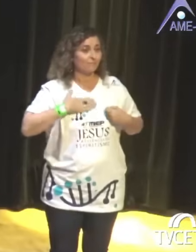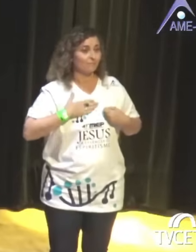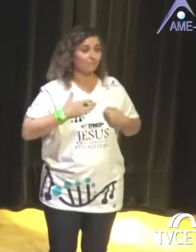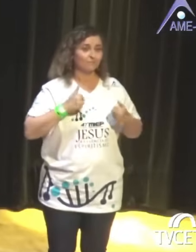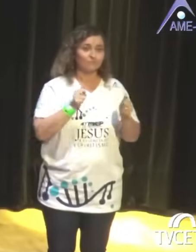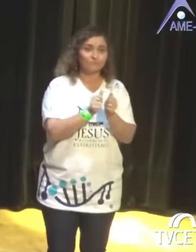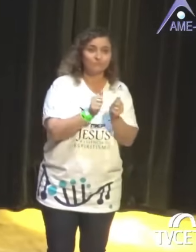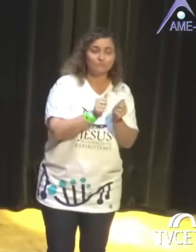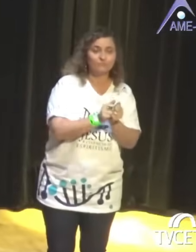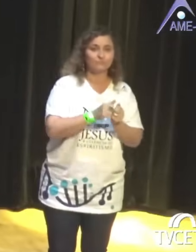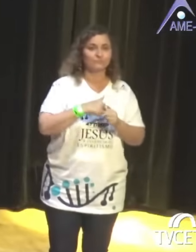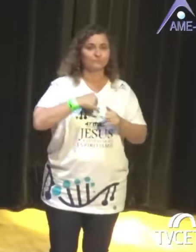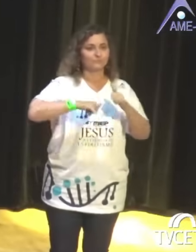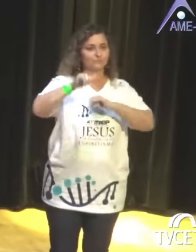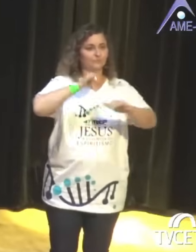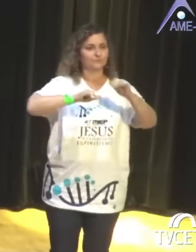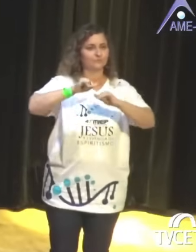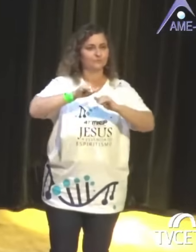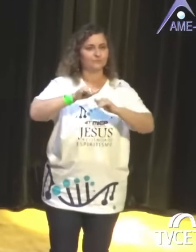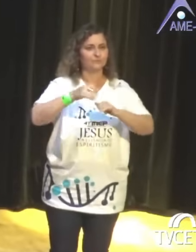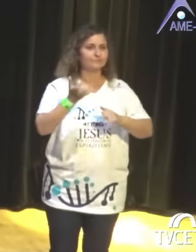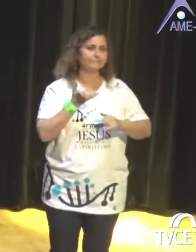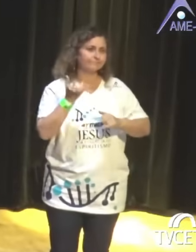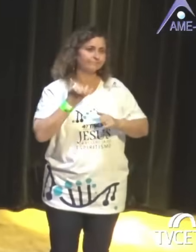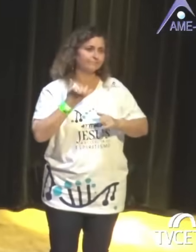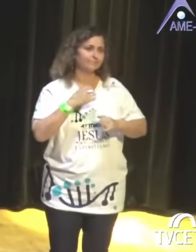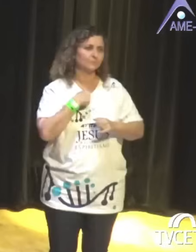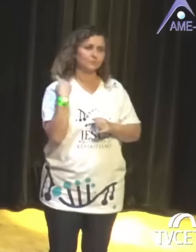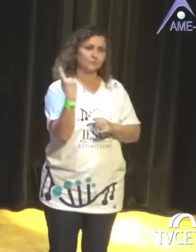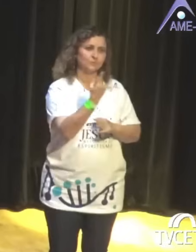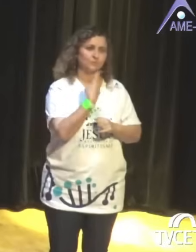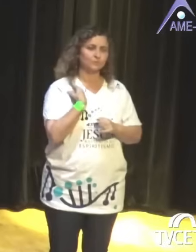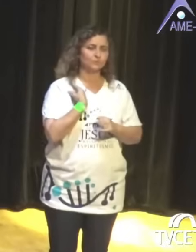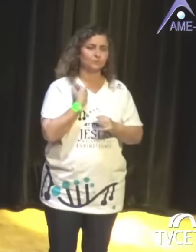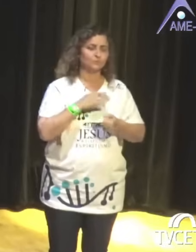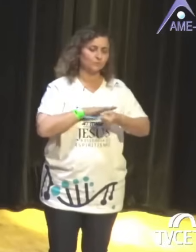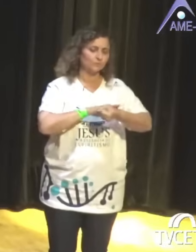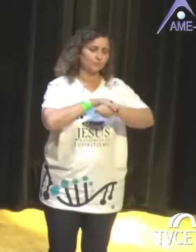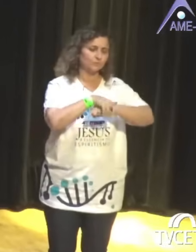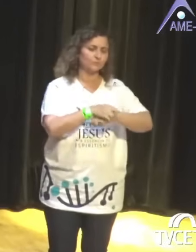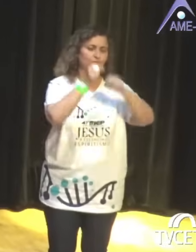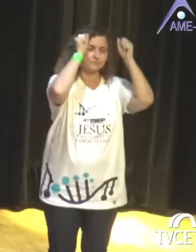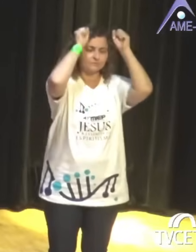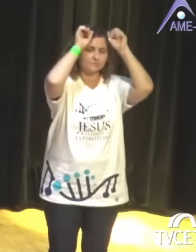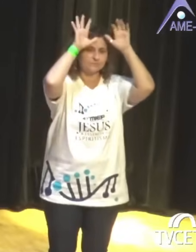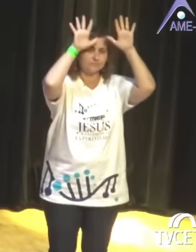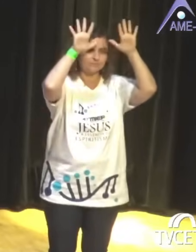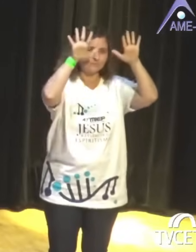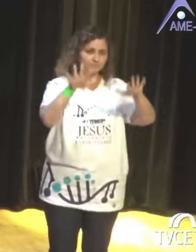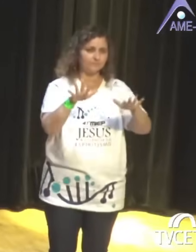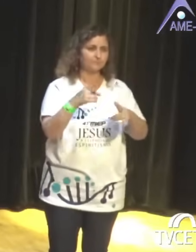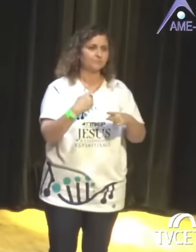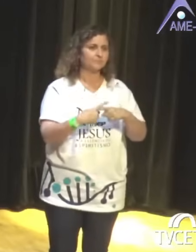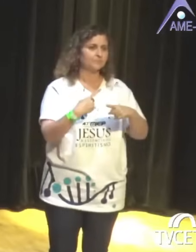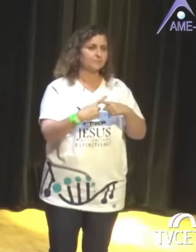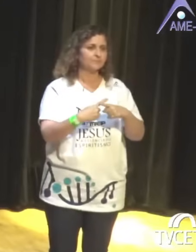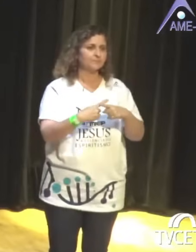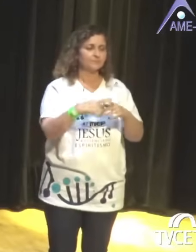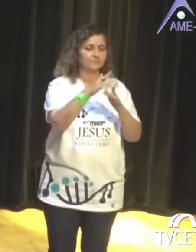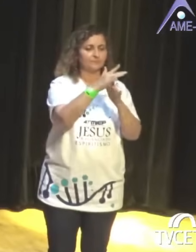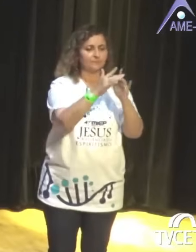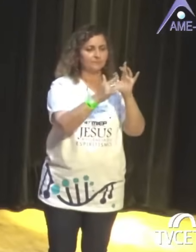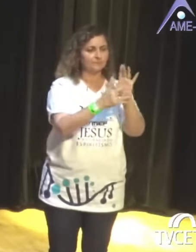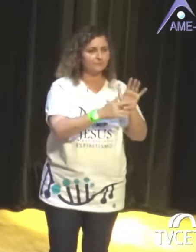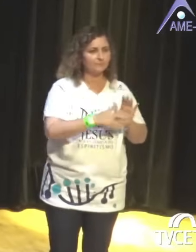que todos T uma noite abençoada o Cristo prometeu que onde estivessem